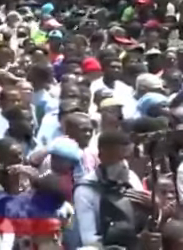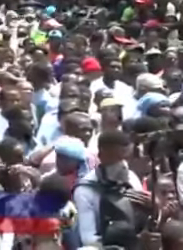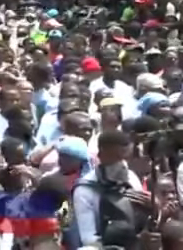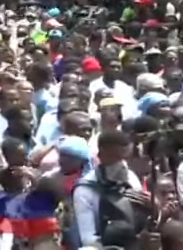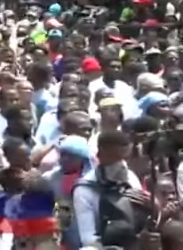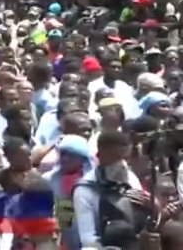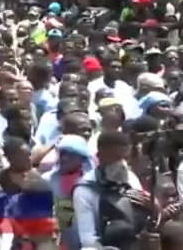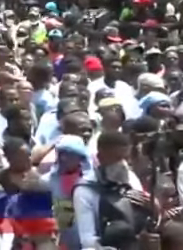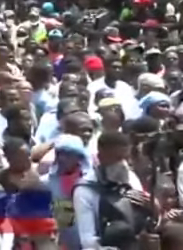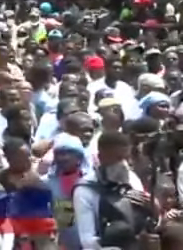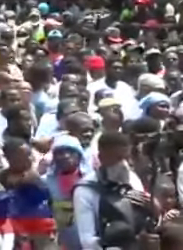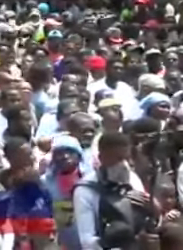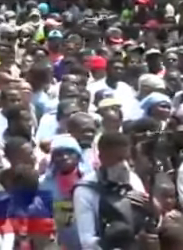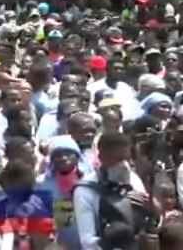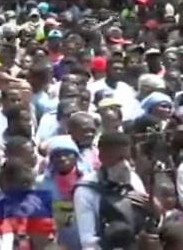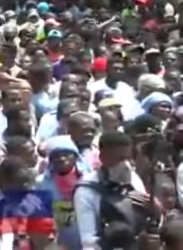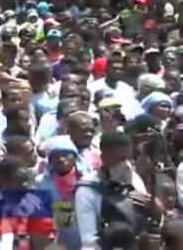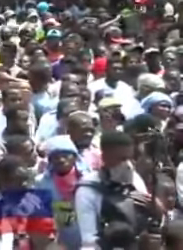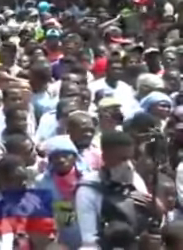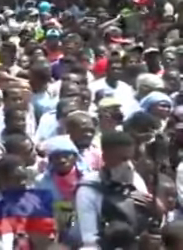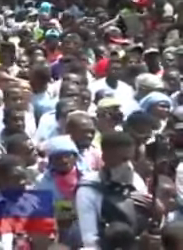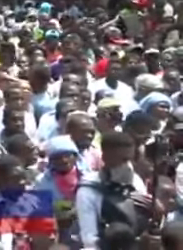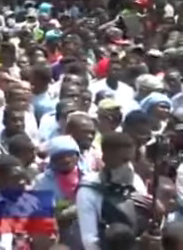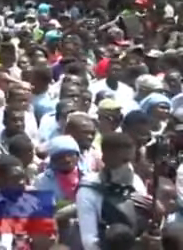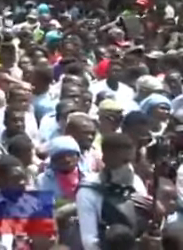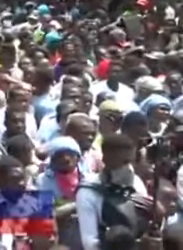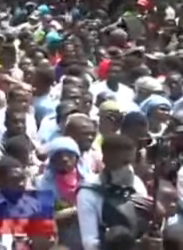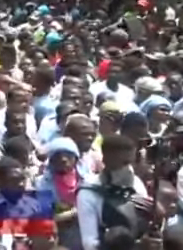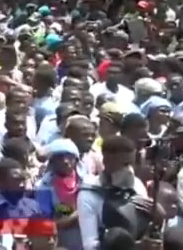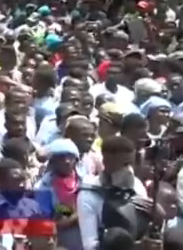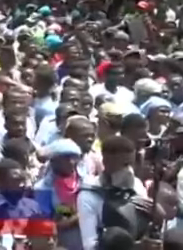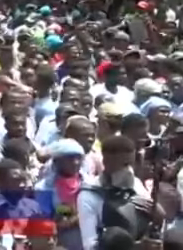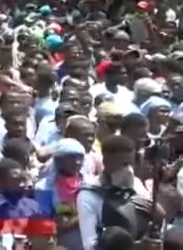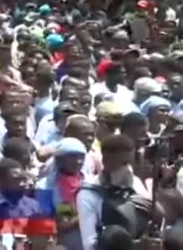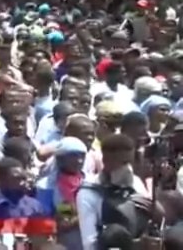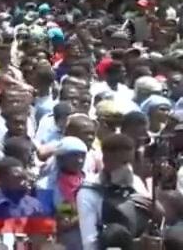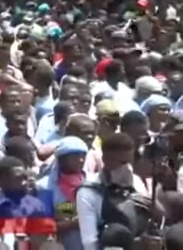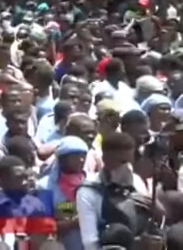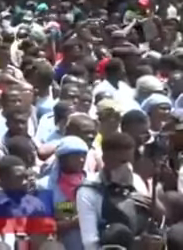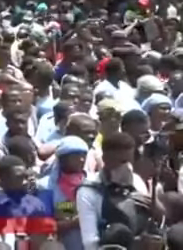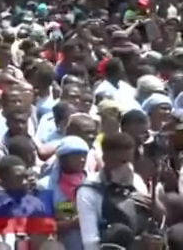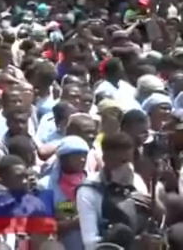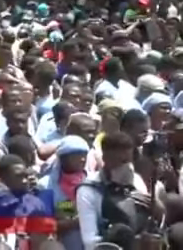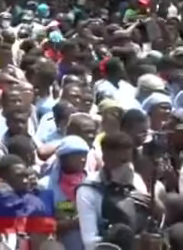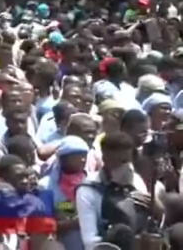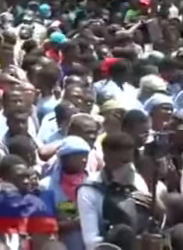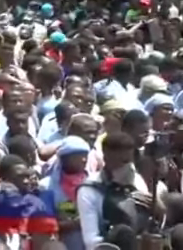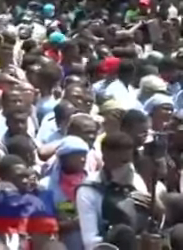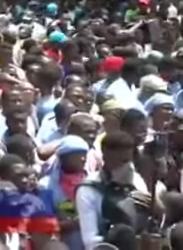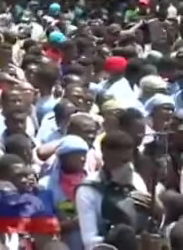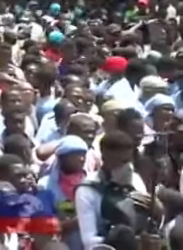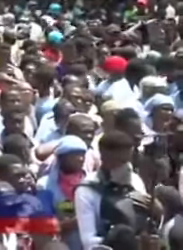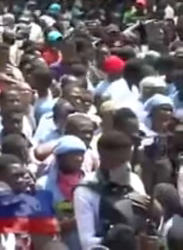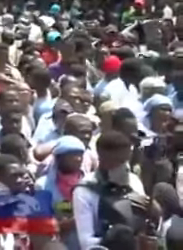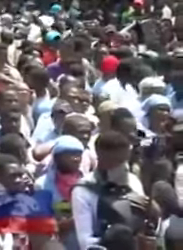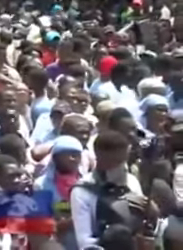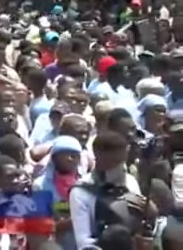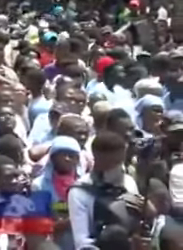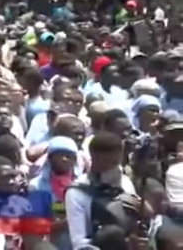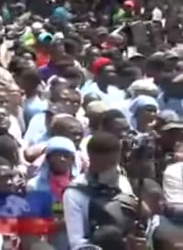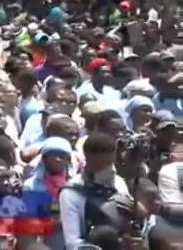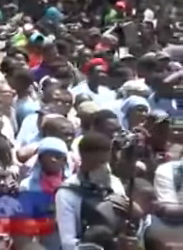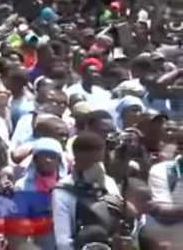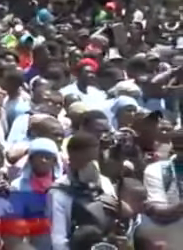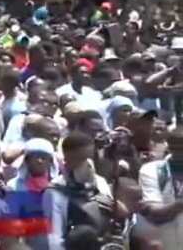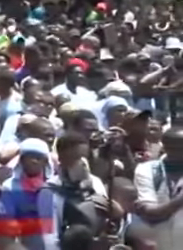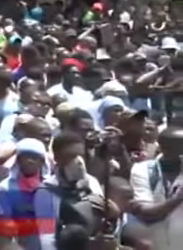M'a demandé Moun au cap, mettez tête nous ensemble. Pour nous capables de mettre la ville en dehors. Pour nous